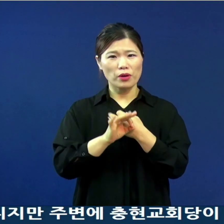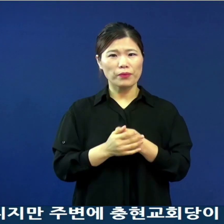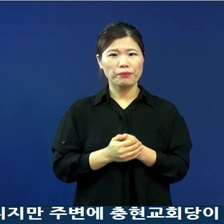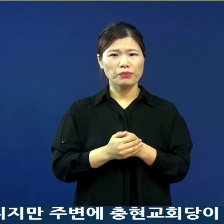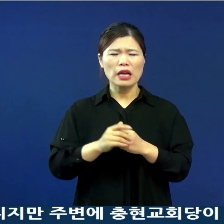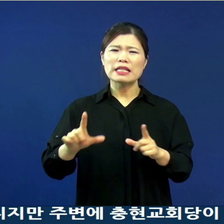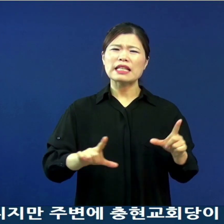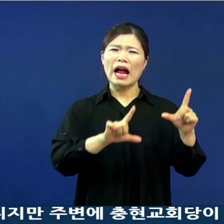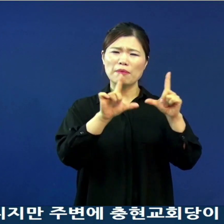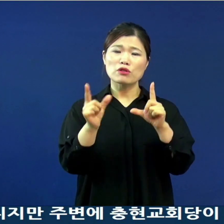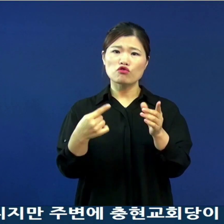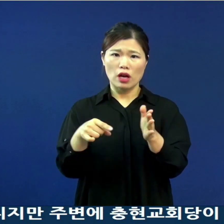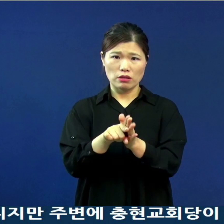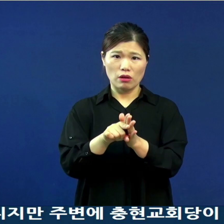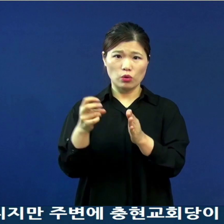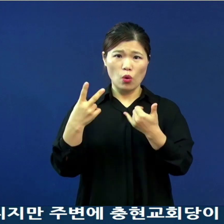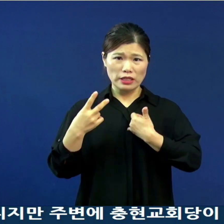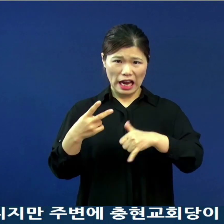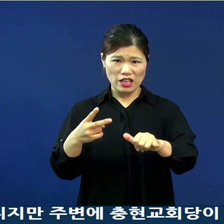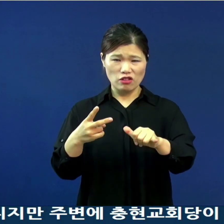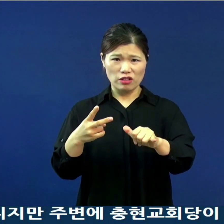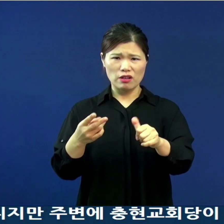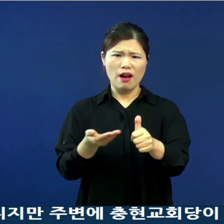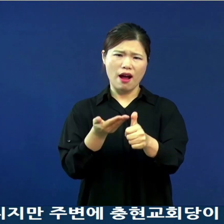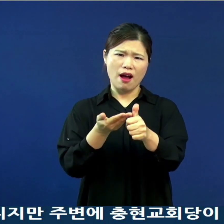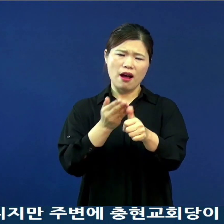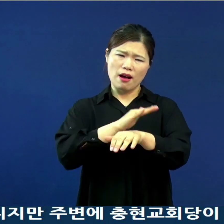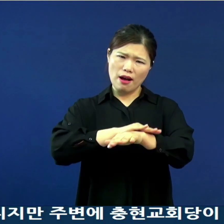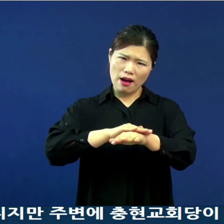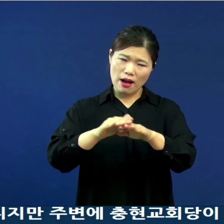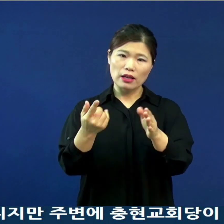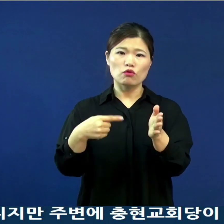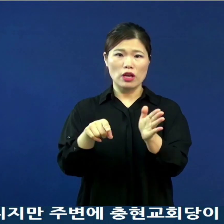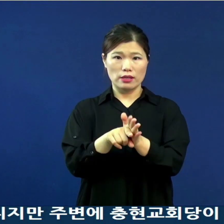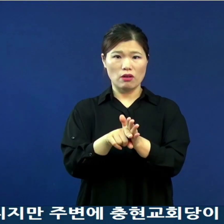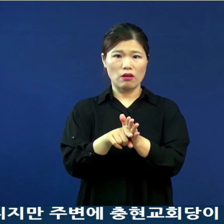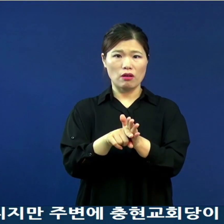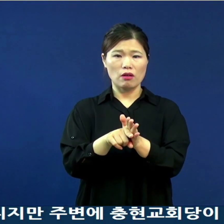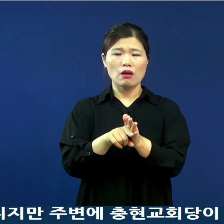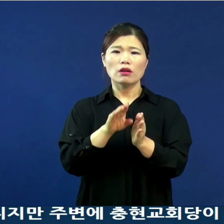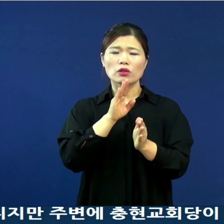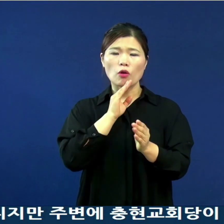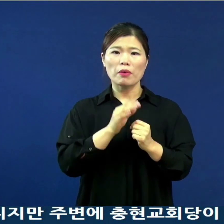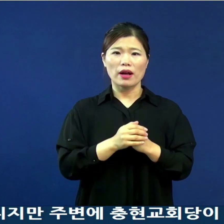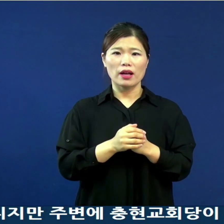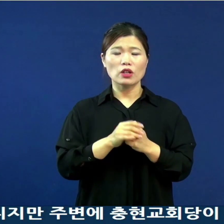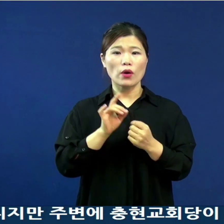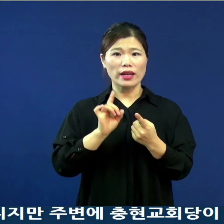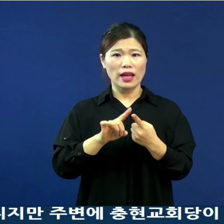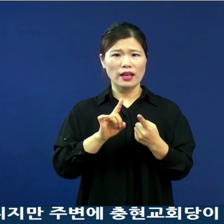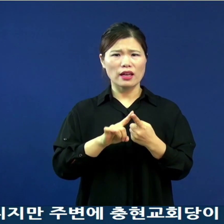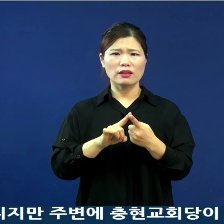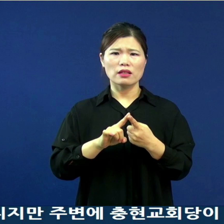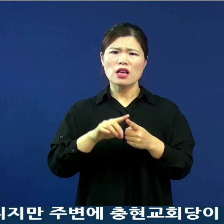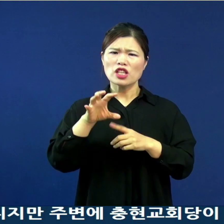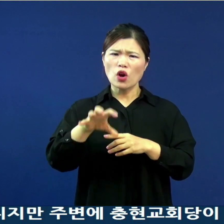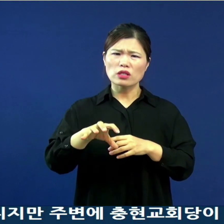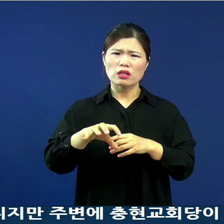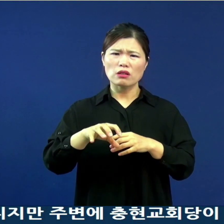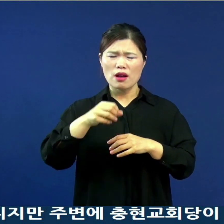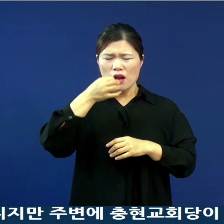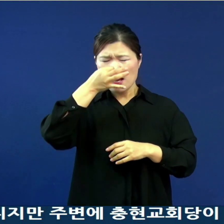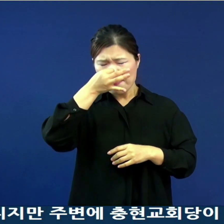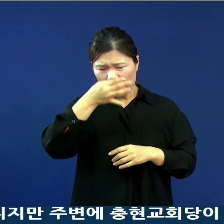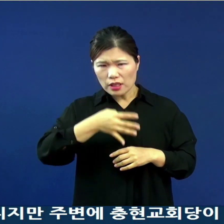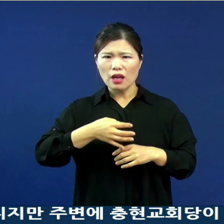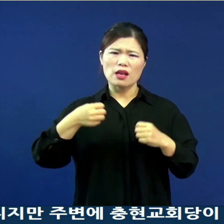위하여, 그리고 자녀들을 잘 교육하기 위하여 어려운 가운데도 현실과 전투하듯이 애쓰며 싸우던